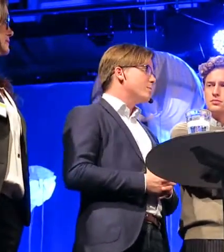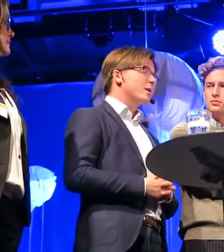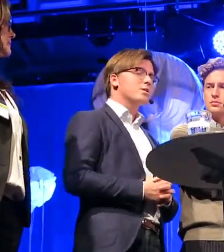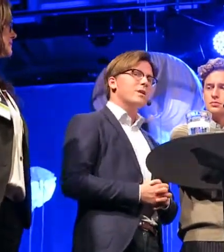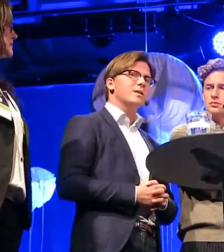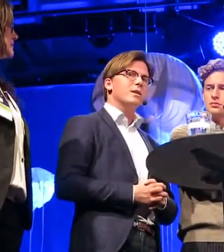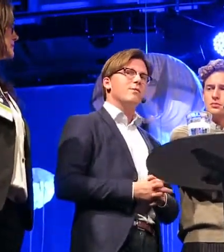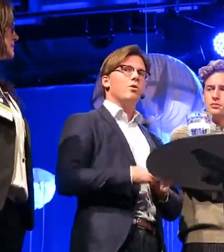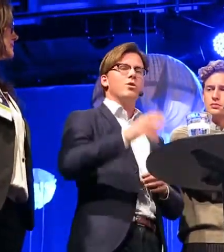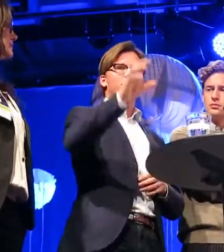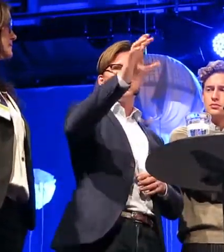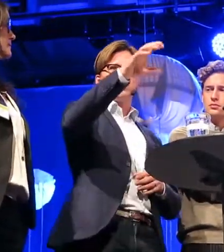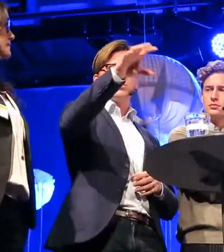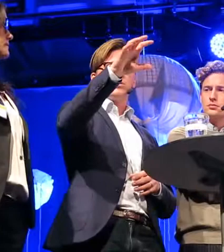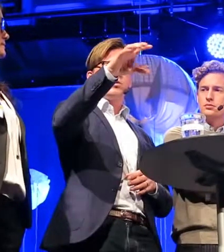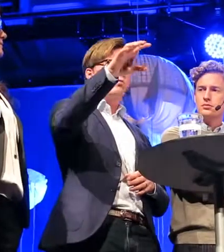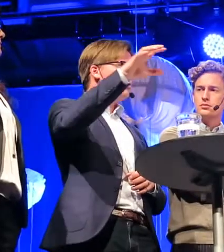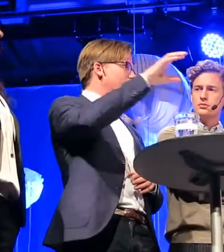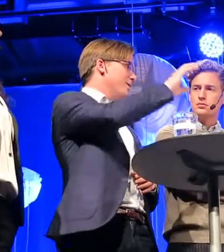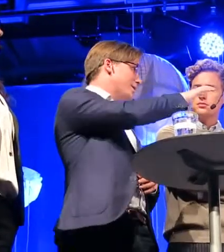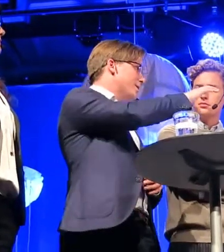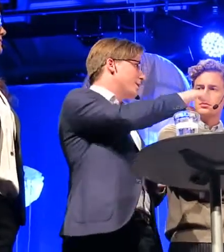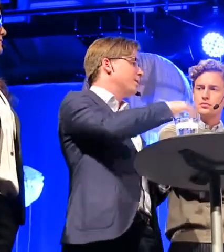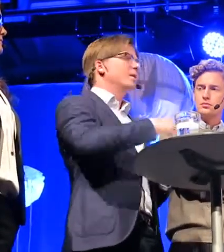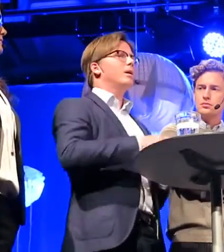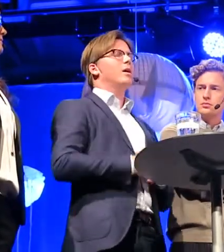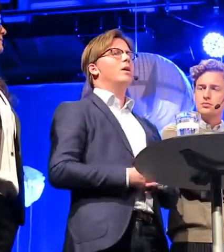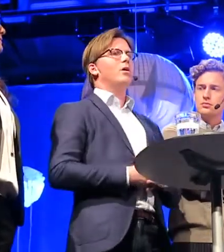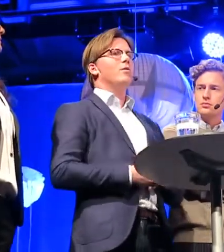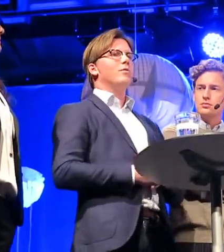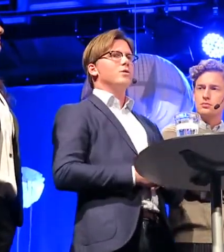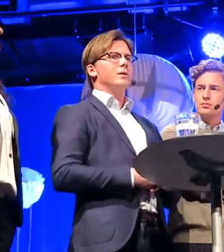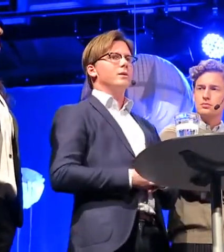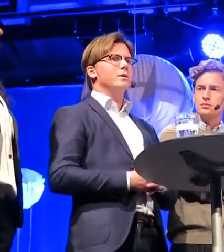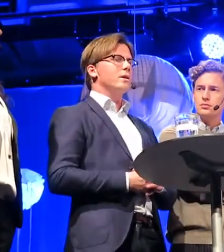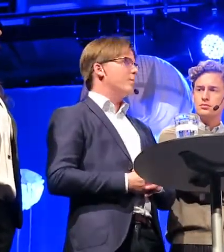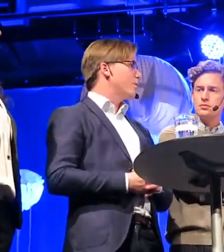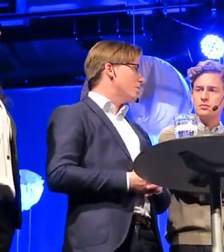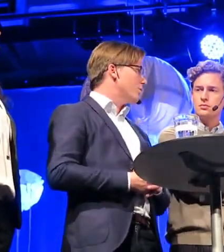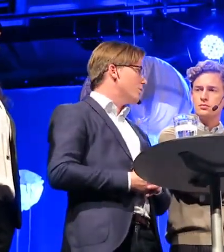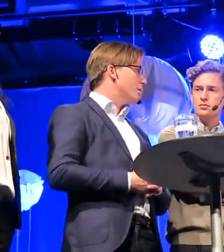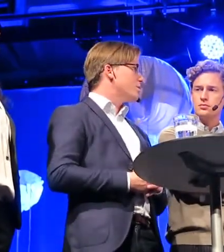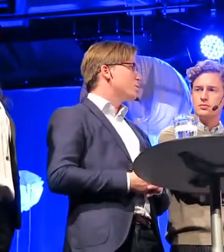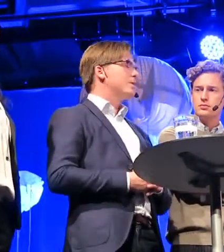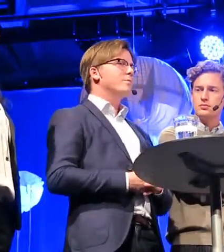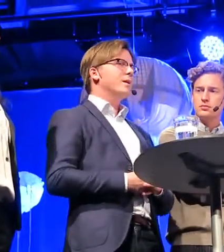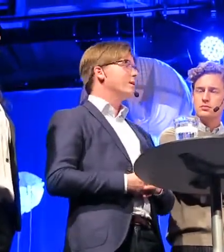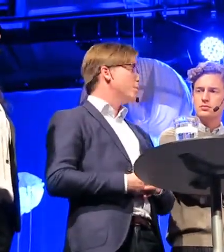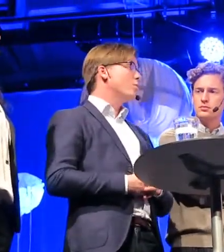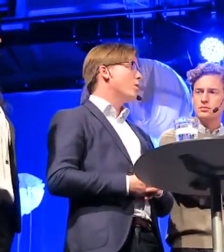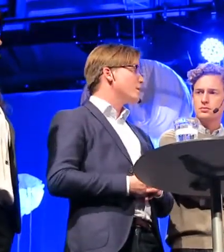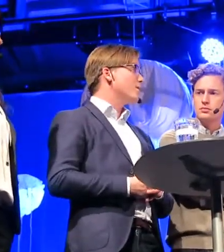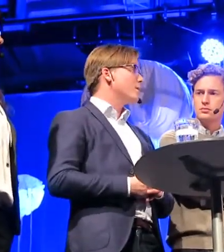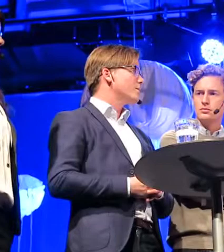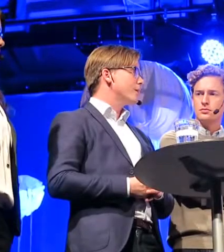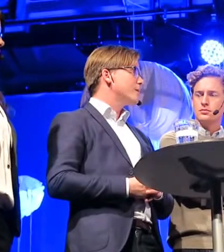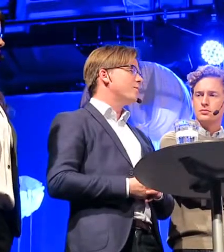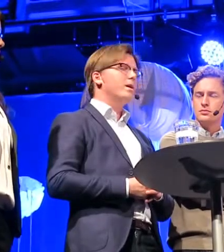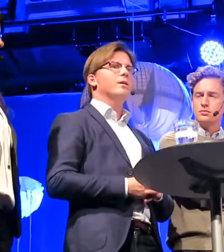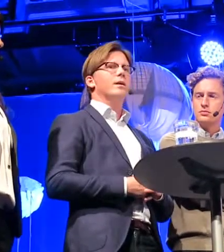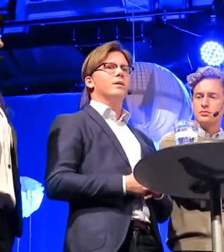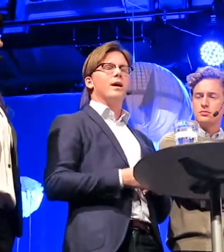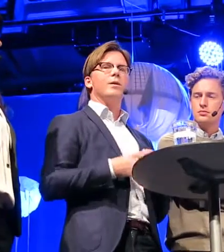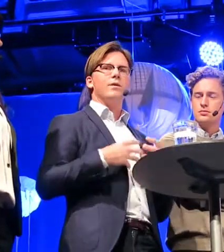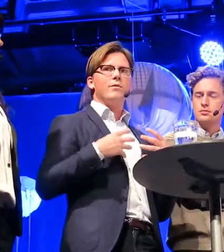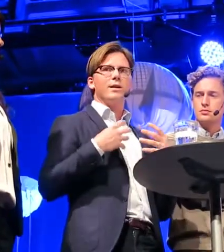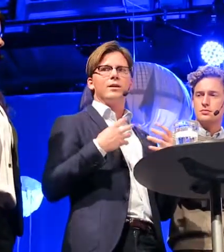är alldeles riktigt som sägs, så där missar vi. Vi har ju en del sådana subventioner nästan av fossil, till exempel för gruvindustrin i Sverige. Det borde avskaffas. Det är